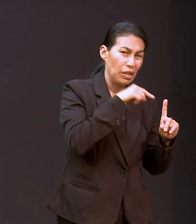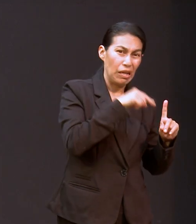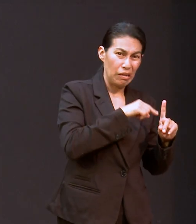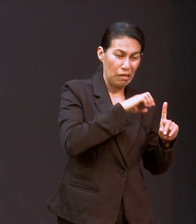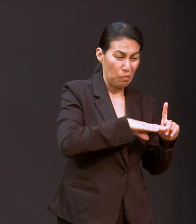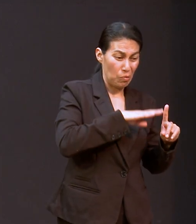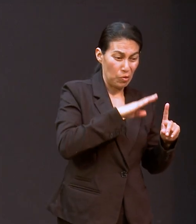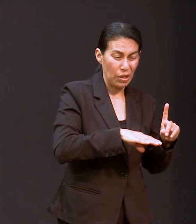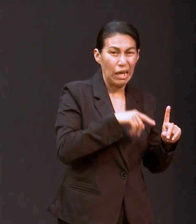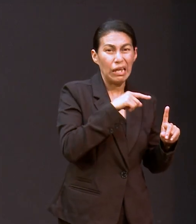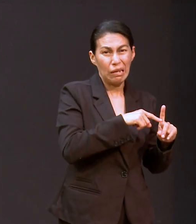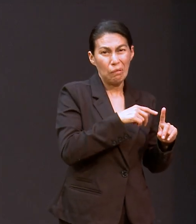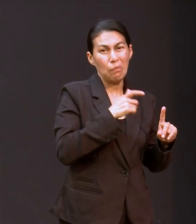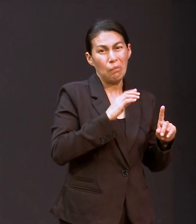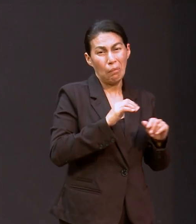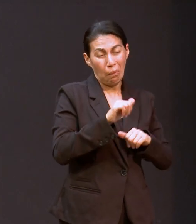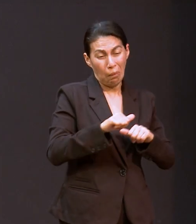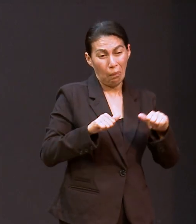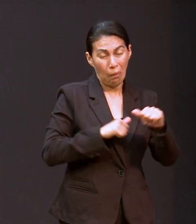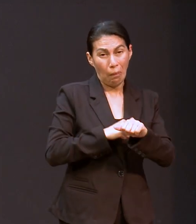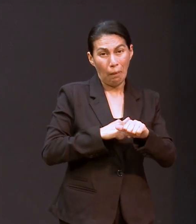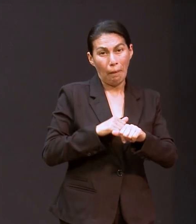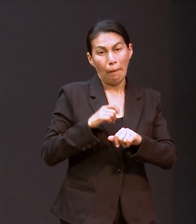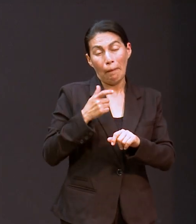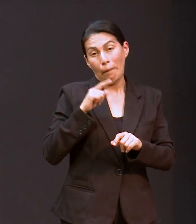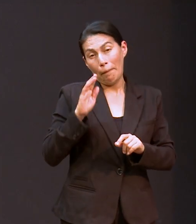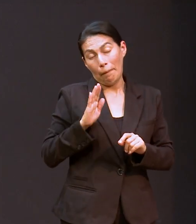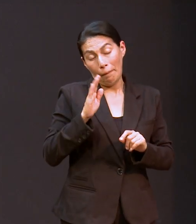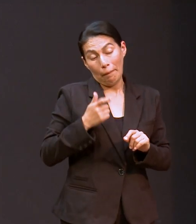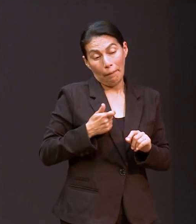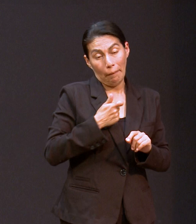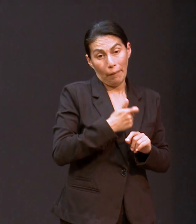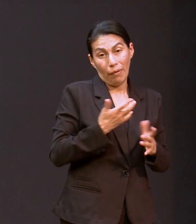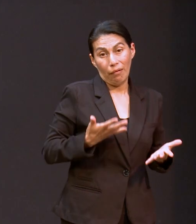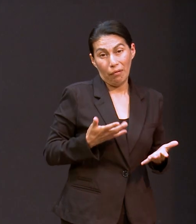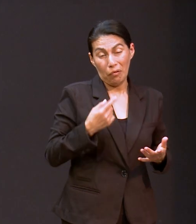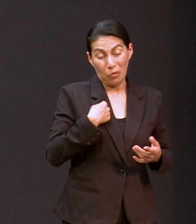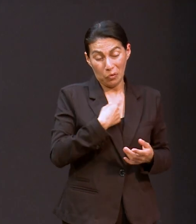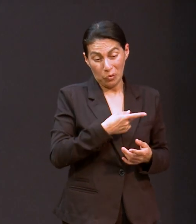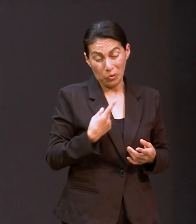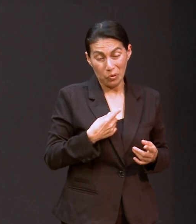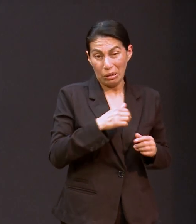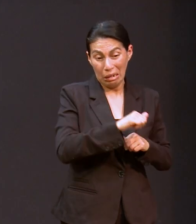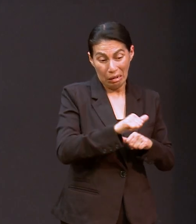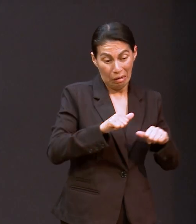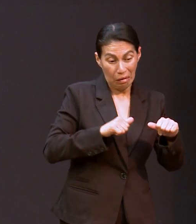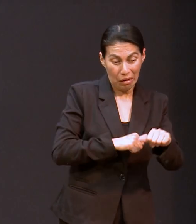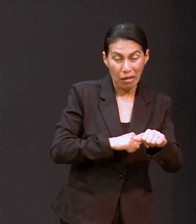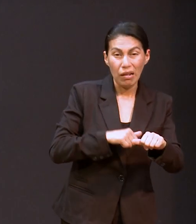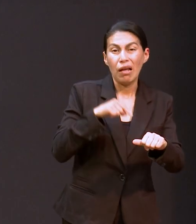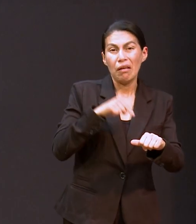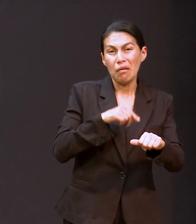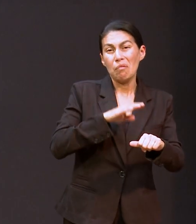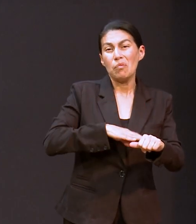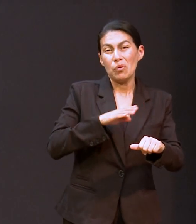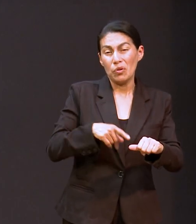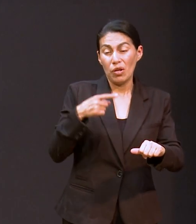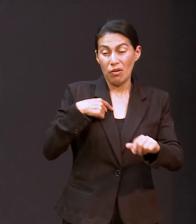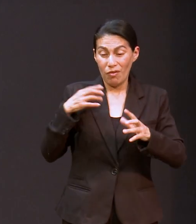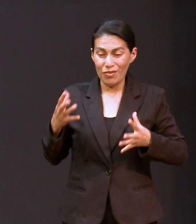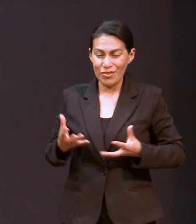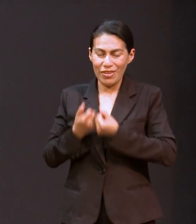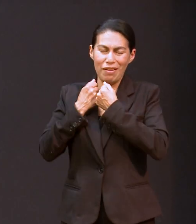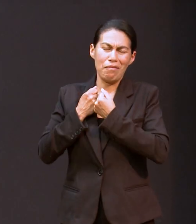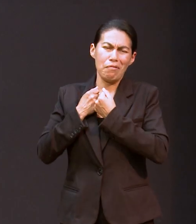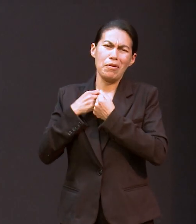Calvario ascendió para administrarnos el Espíritu Santo es la